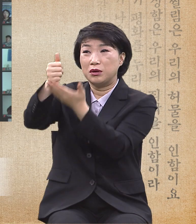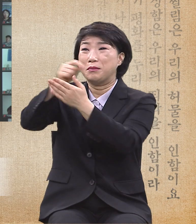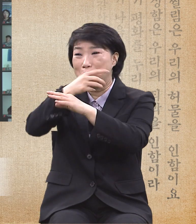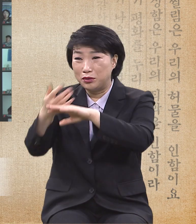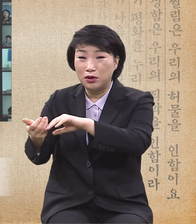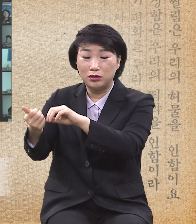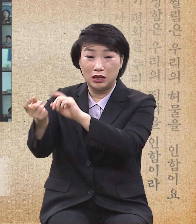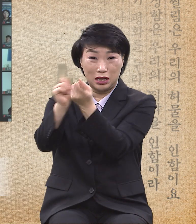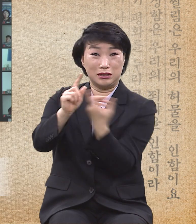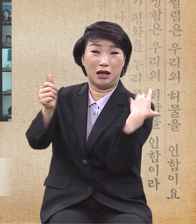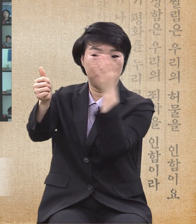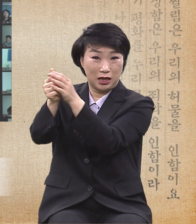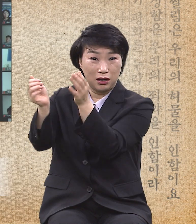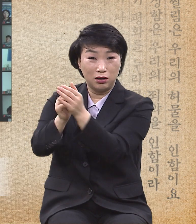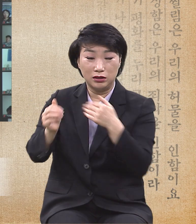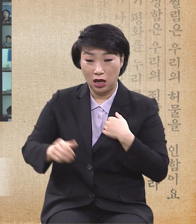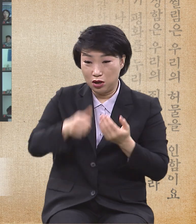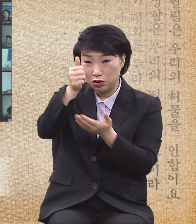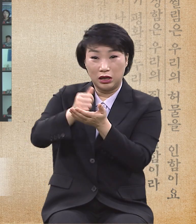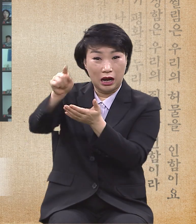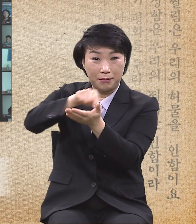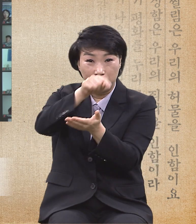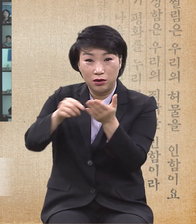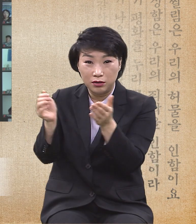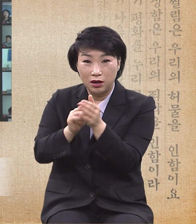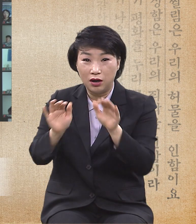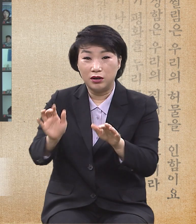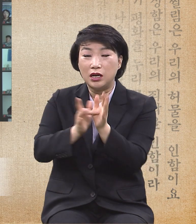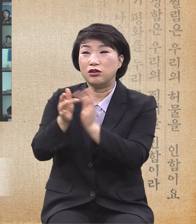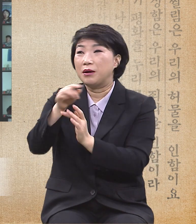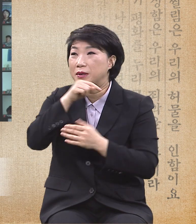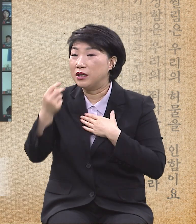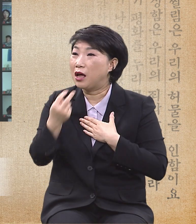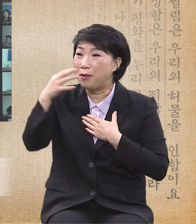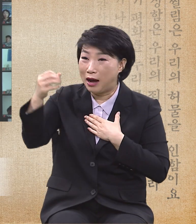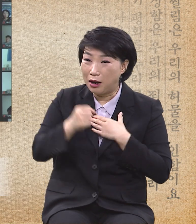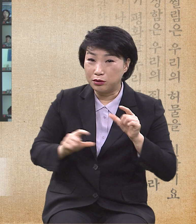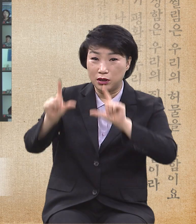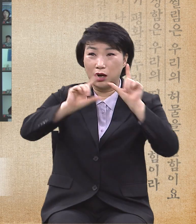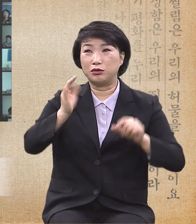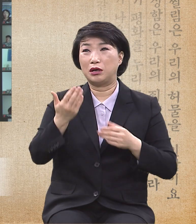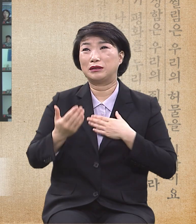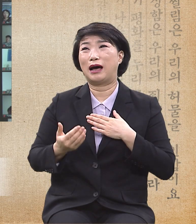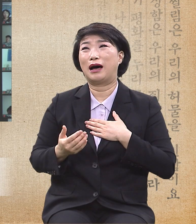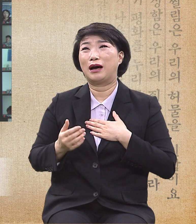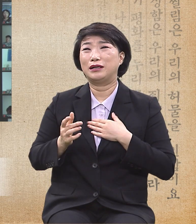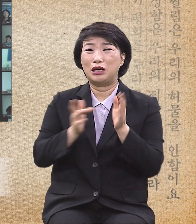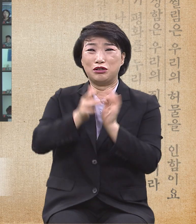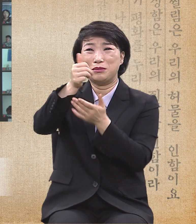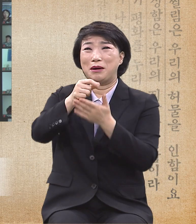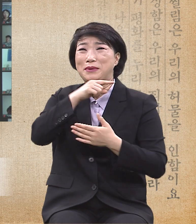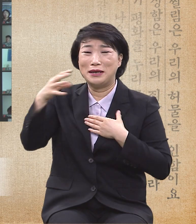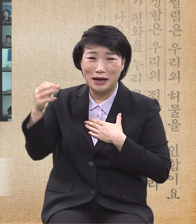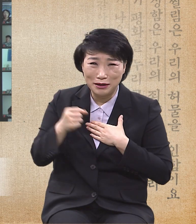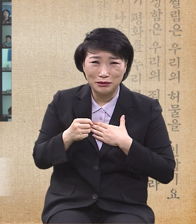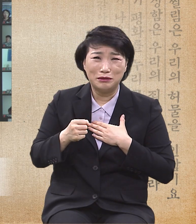흘려서 내 죄값을 갚고 피의 생명으로 살게 했으니 이 피 들고 거저간다니죠.